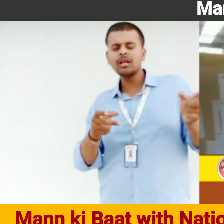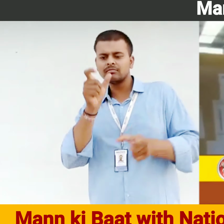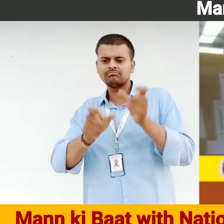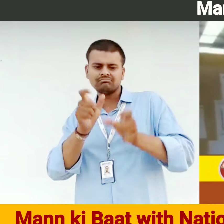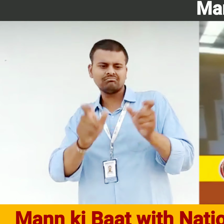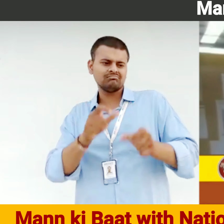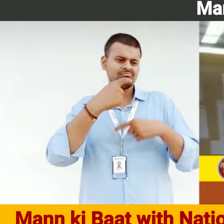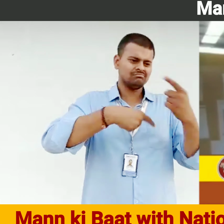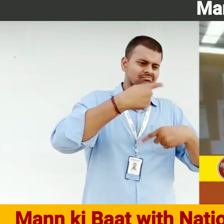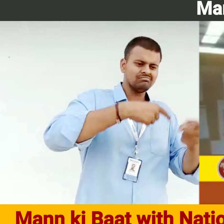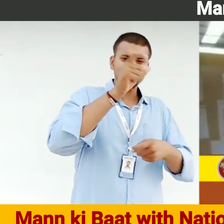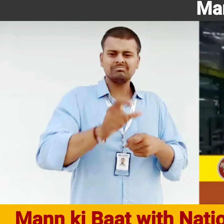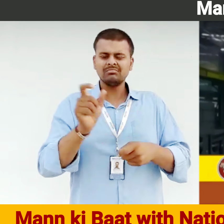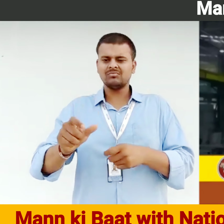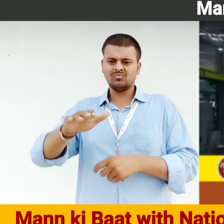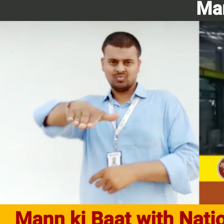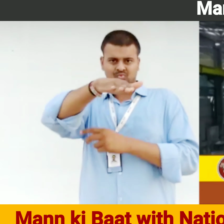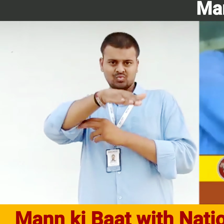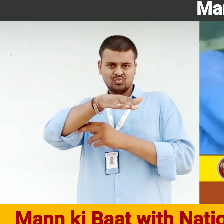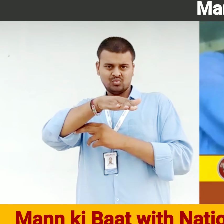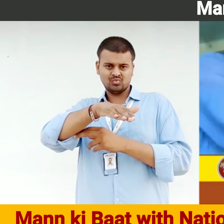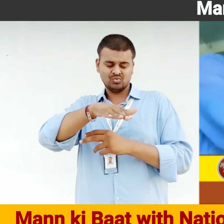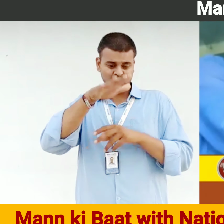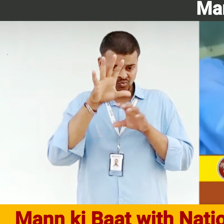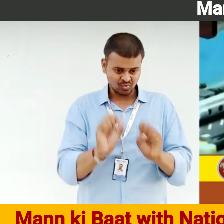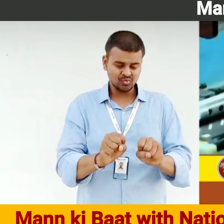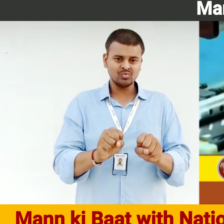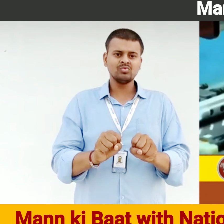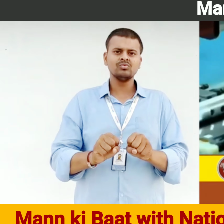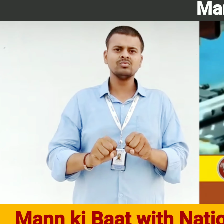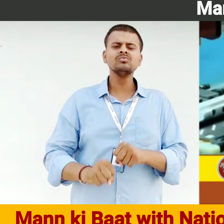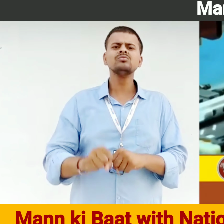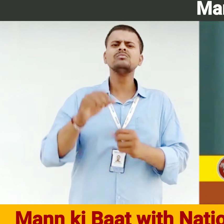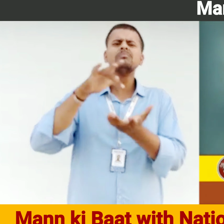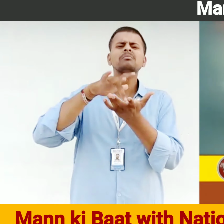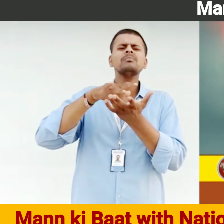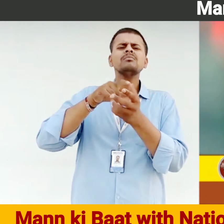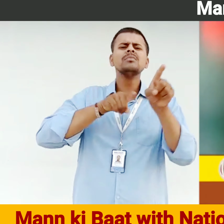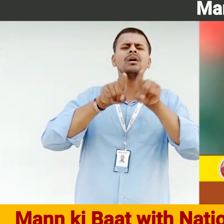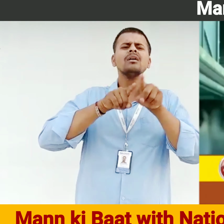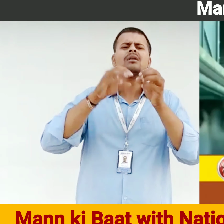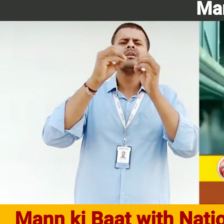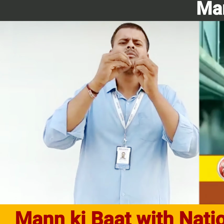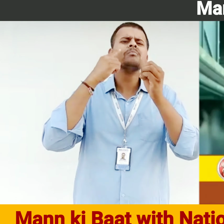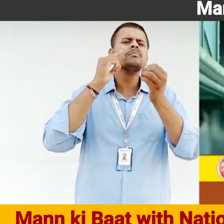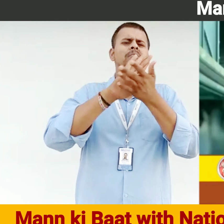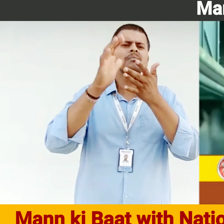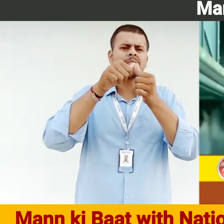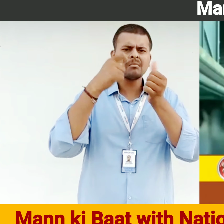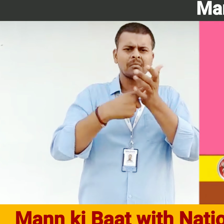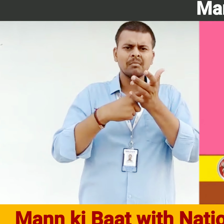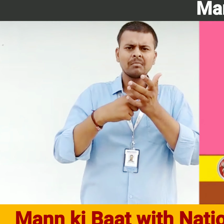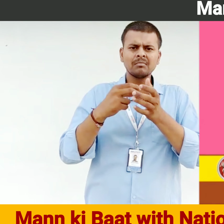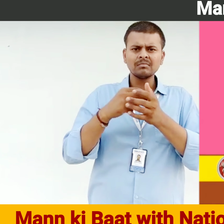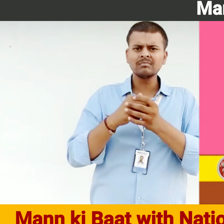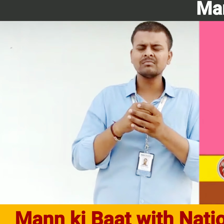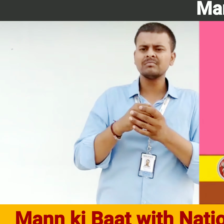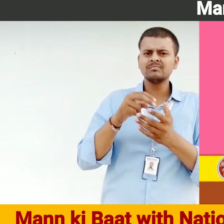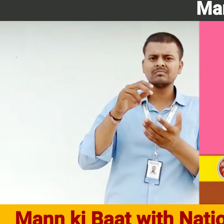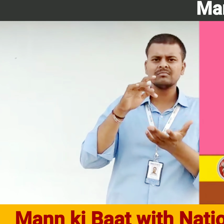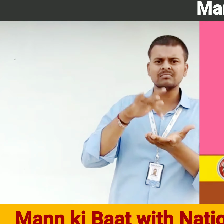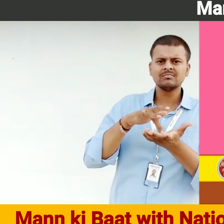संकल्प जता रहा है। बिहार के हमारे एक साथी श्रीमान हिमांशु ने मुझे नमो ऐप पर लिखा